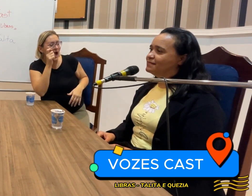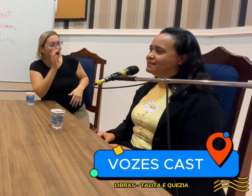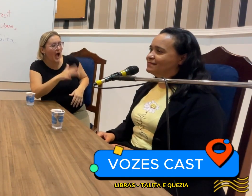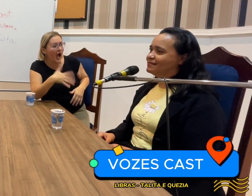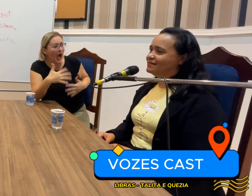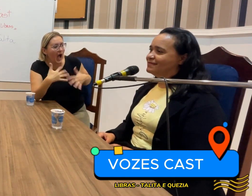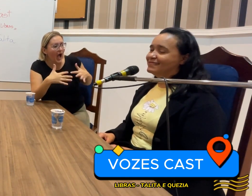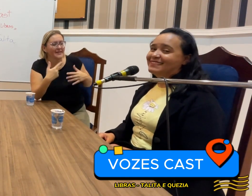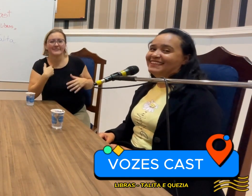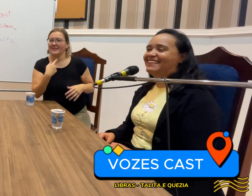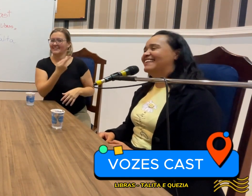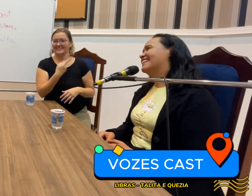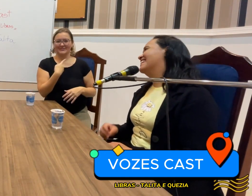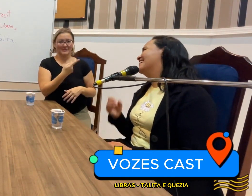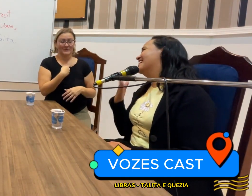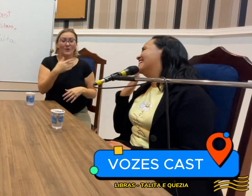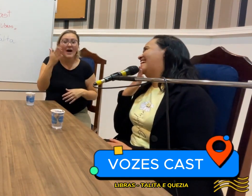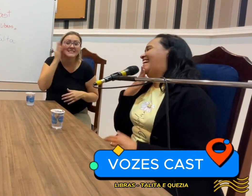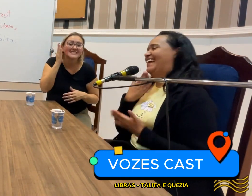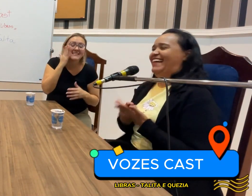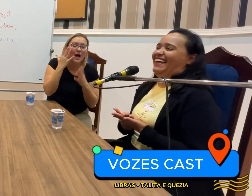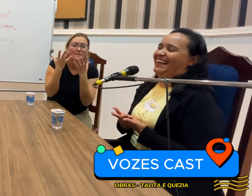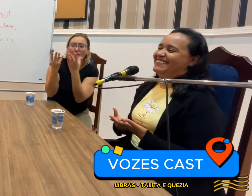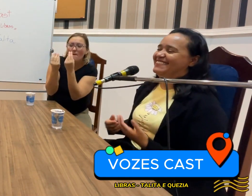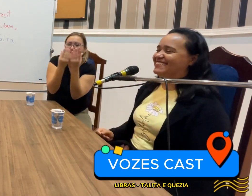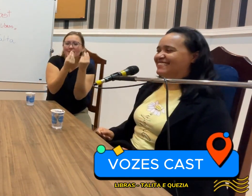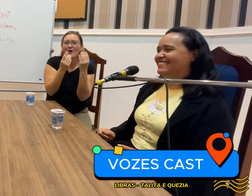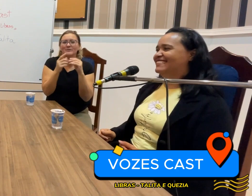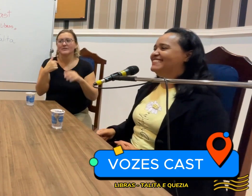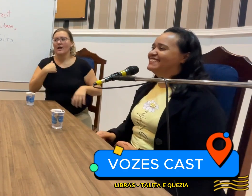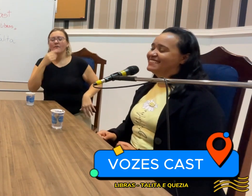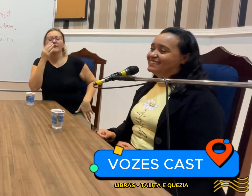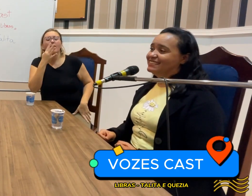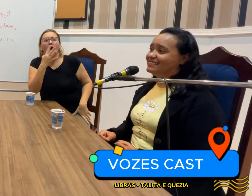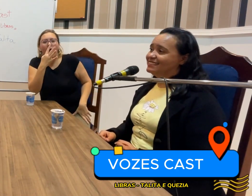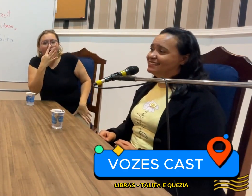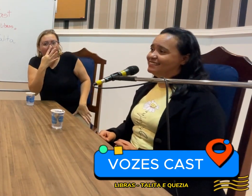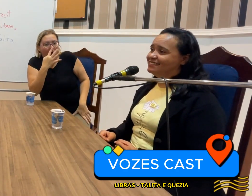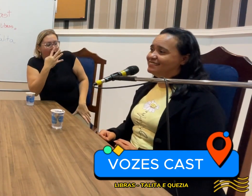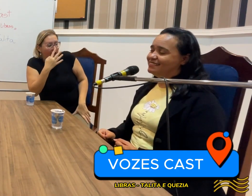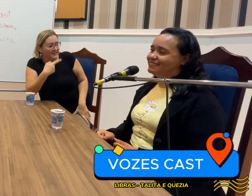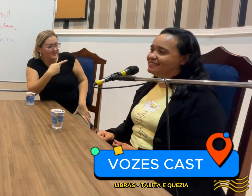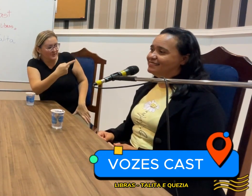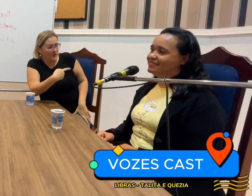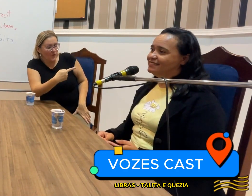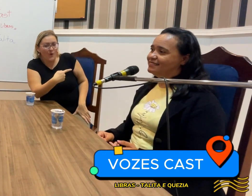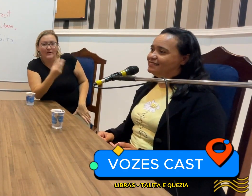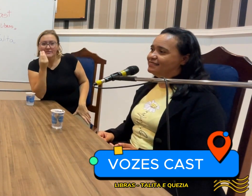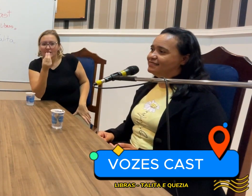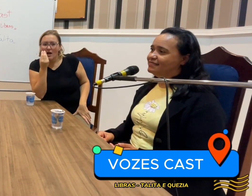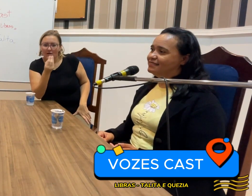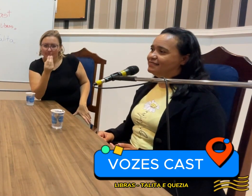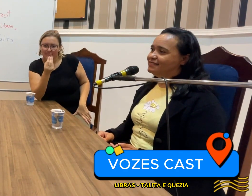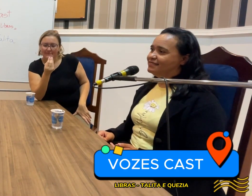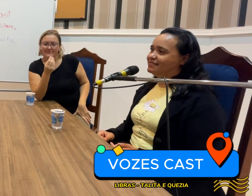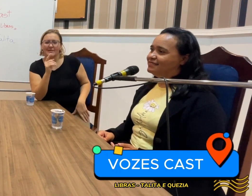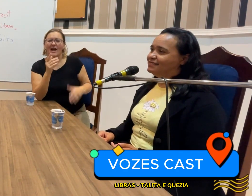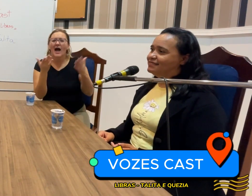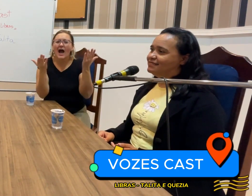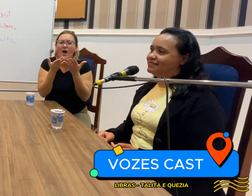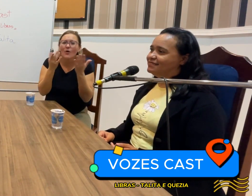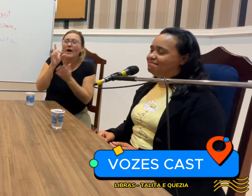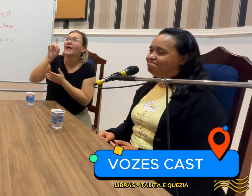um poço de conhecimento. Se eu fico encantada conversando com elas duas,